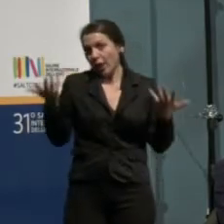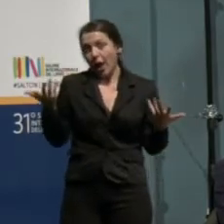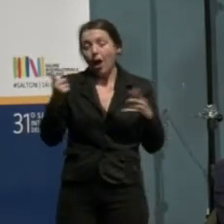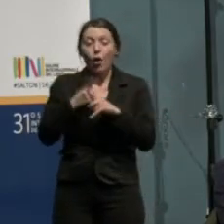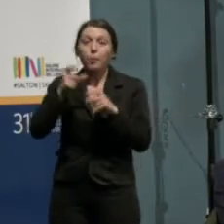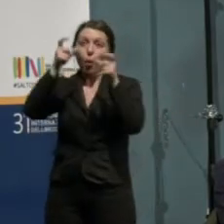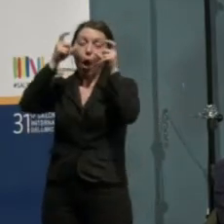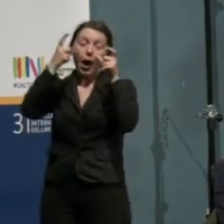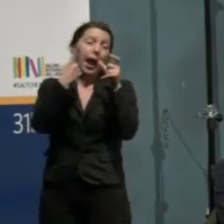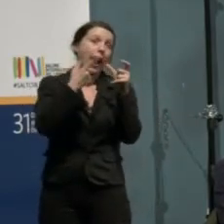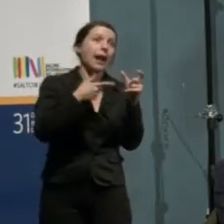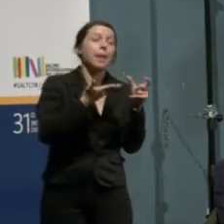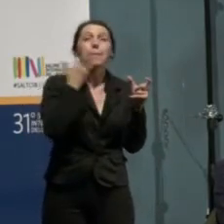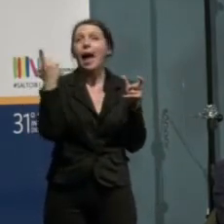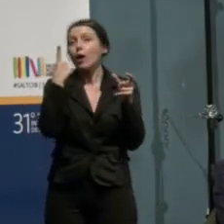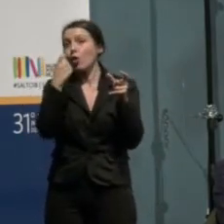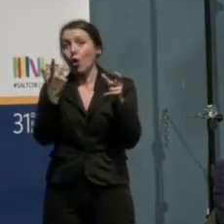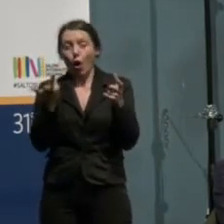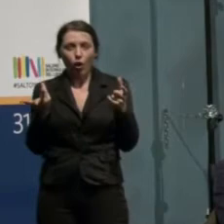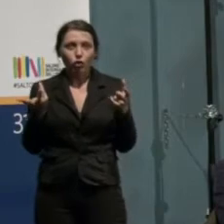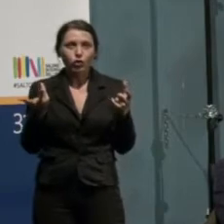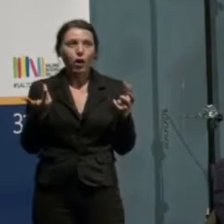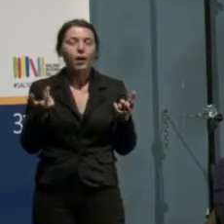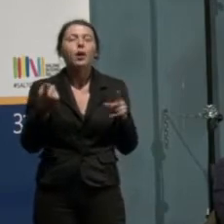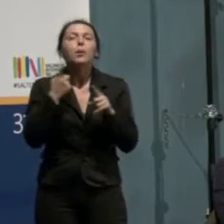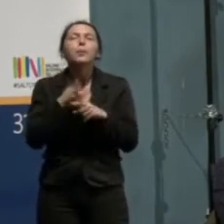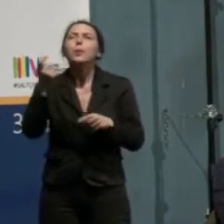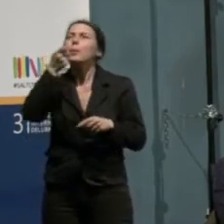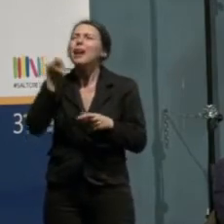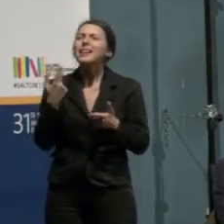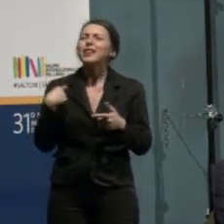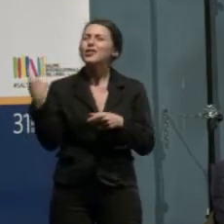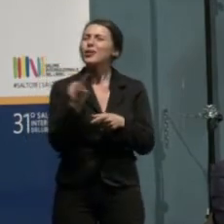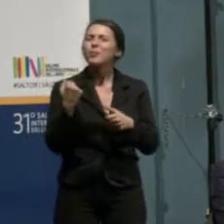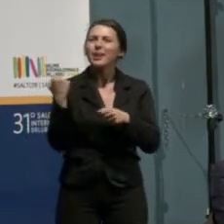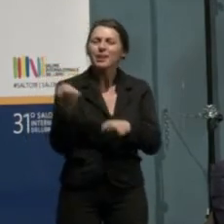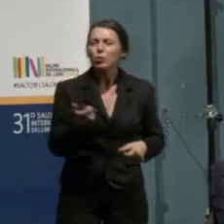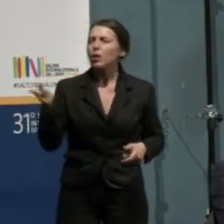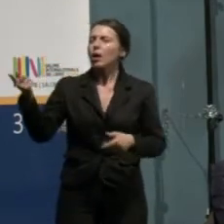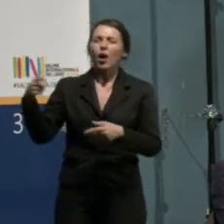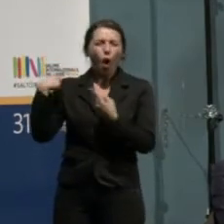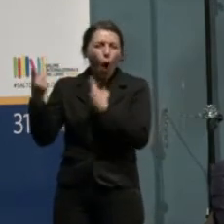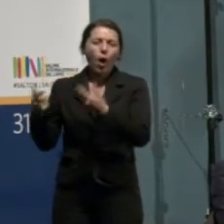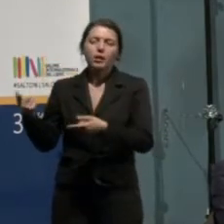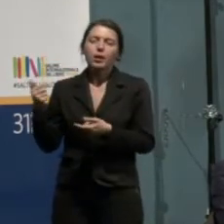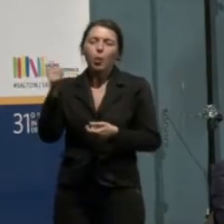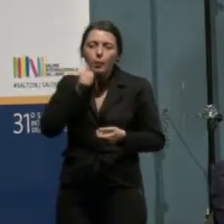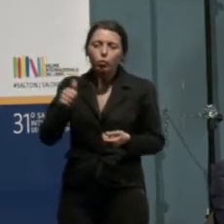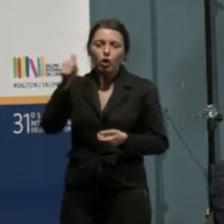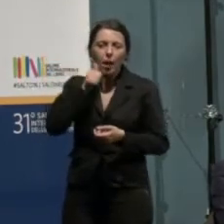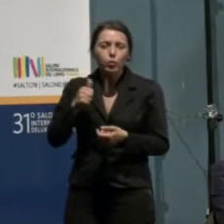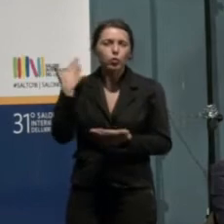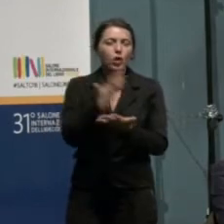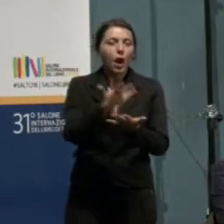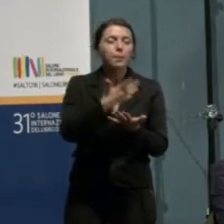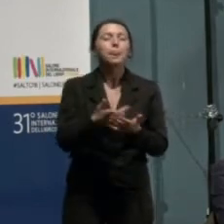che è prendendo in giro nelle nostre istituzioni continuando a raccontare delle bugie lo fanno tuttora l'inchiesta della